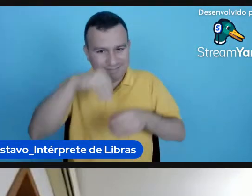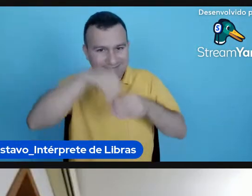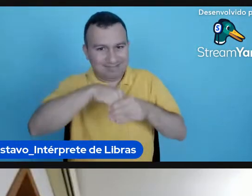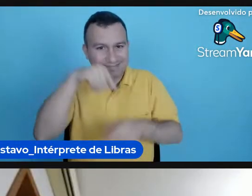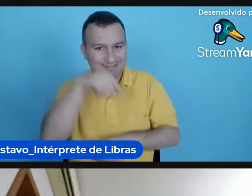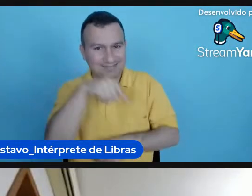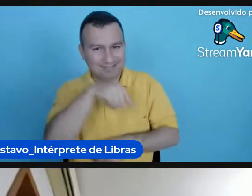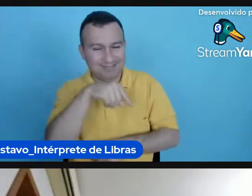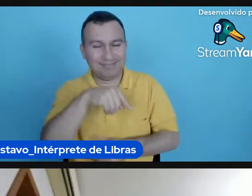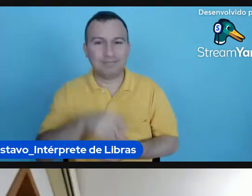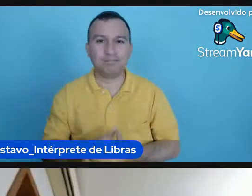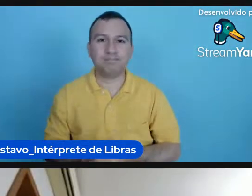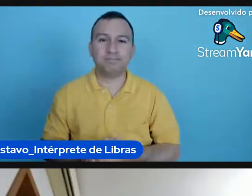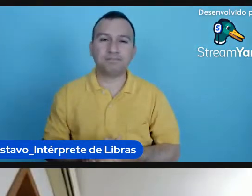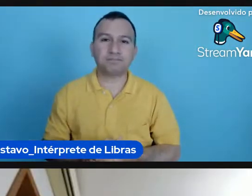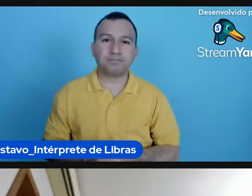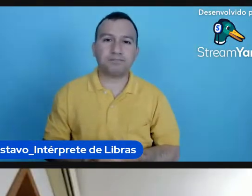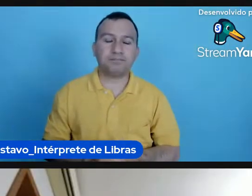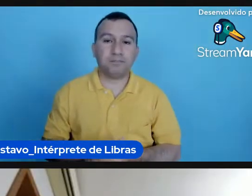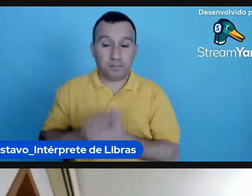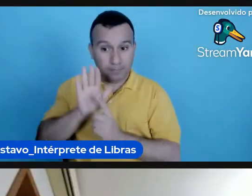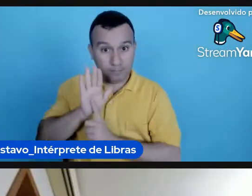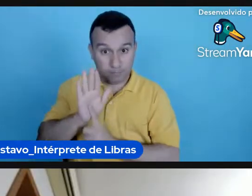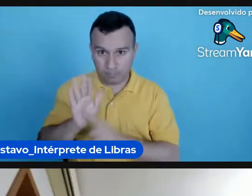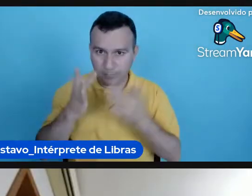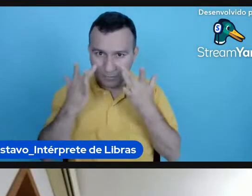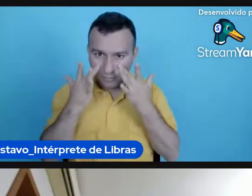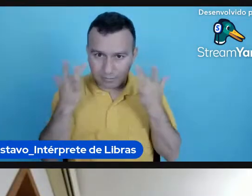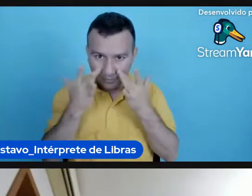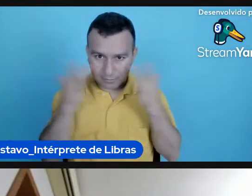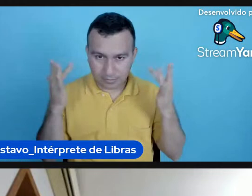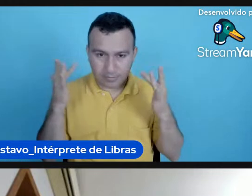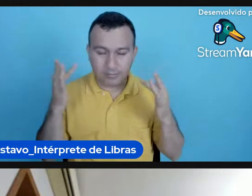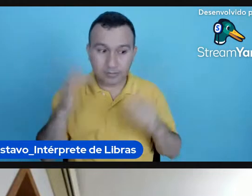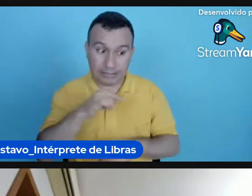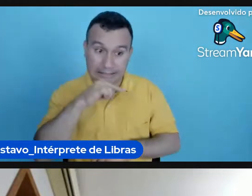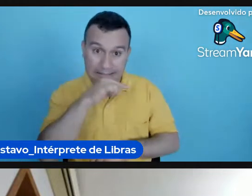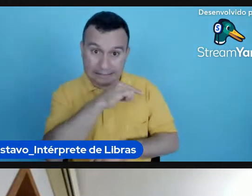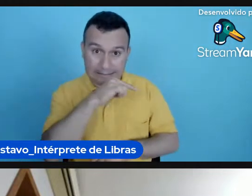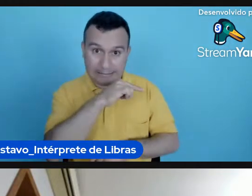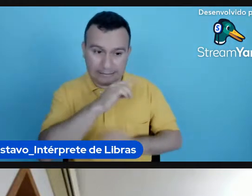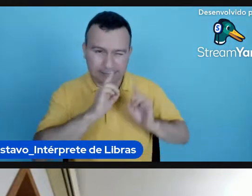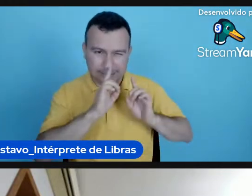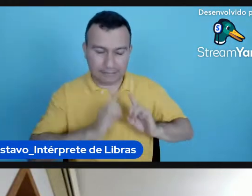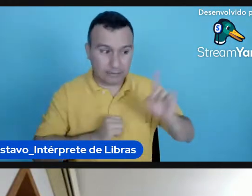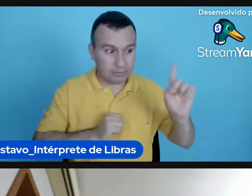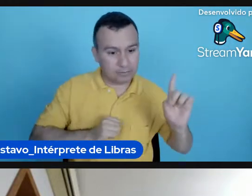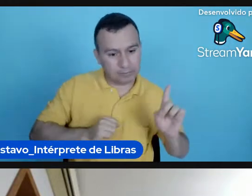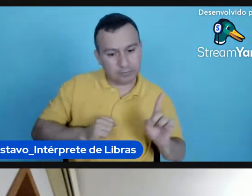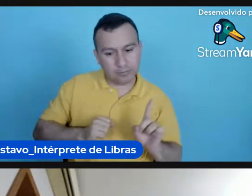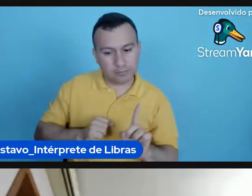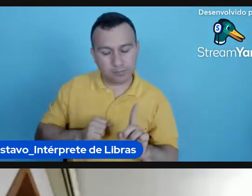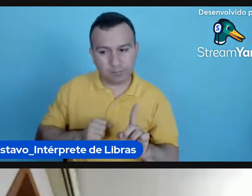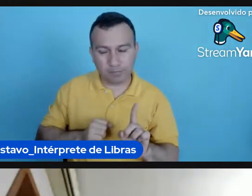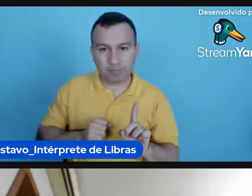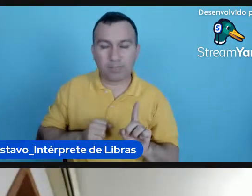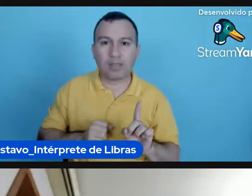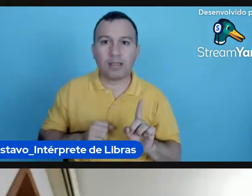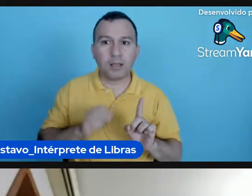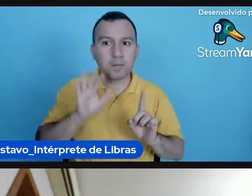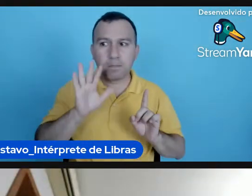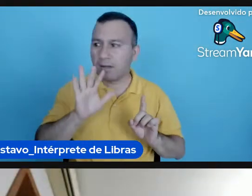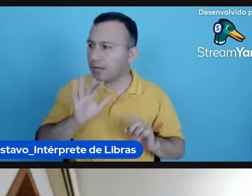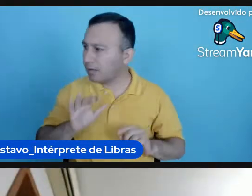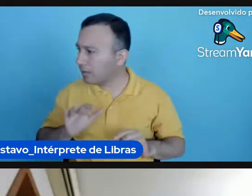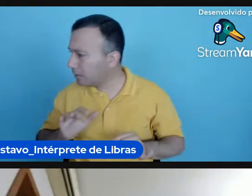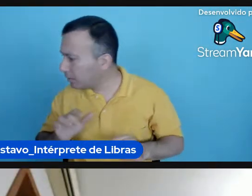e no final, e no meio da peça, esse guri foi para o meio do palco, mas não estava na peça. E uma criança rapidamente passou pelo palco, ele